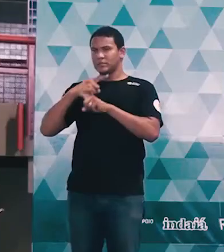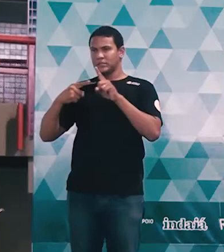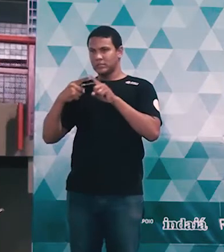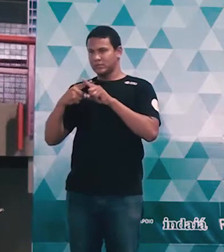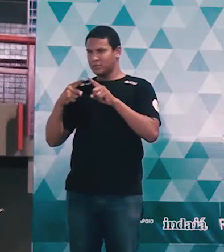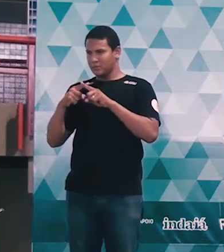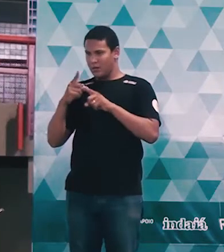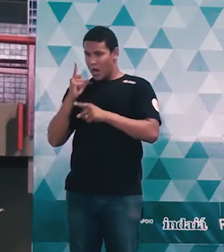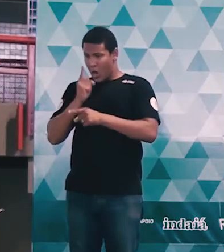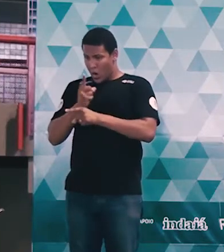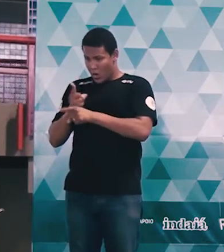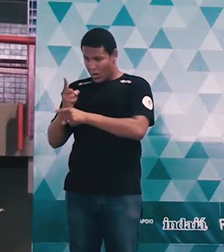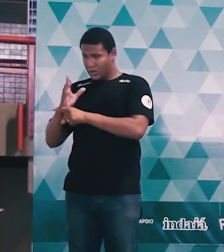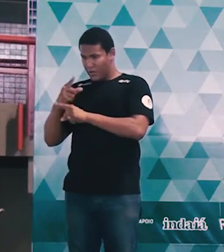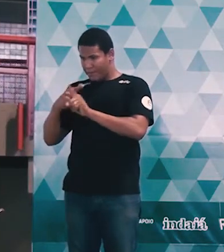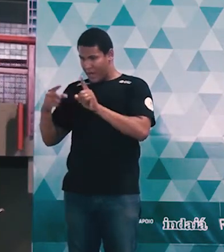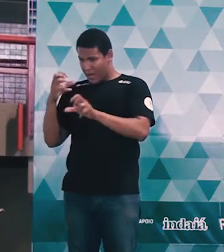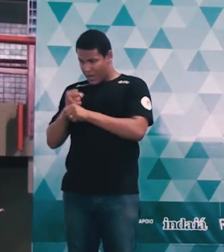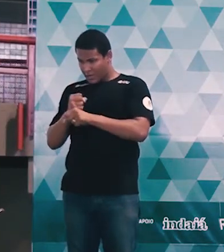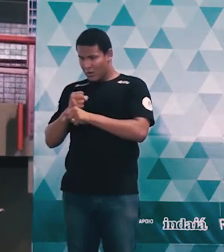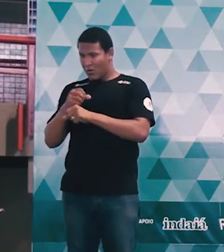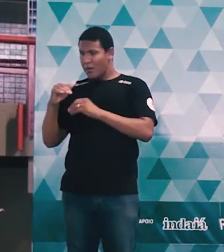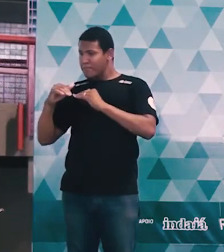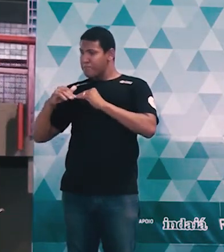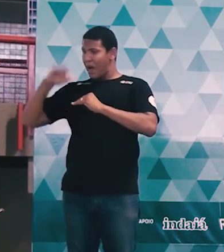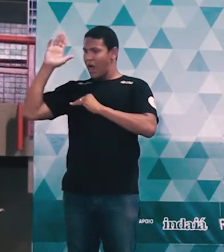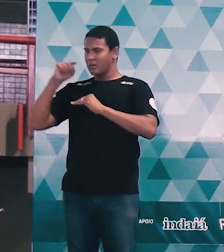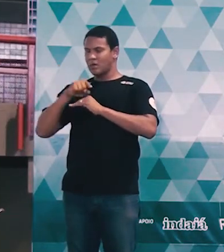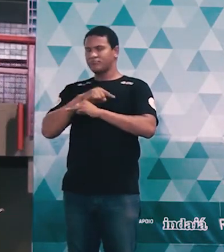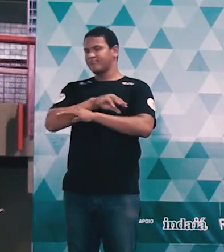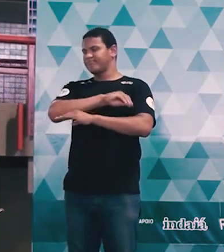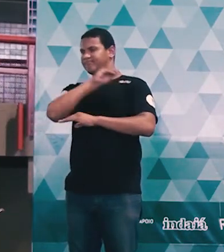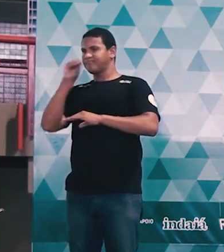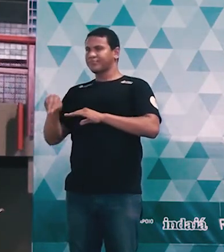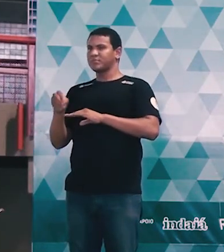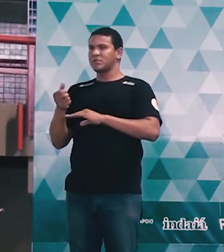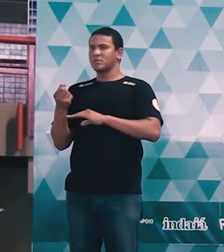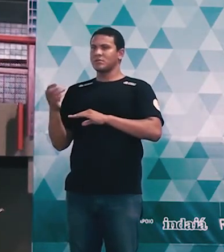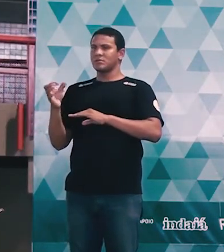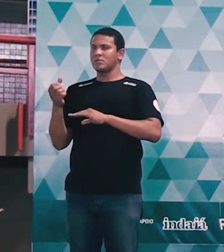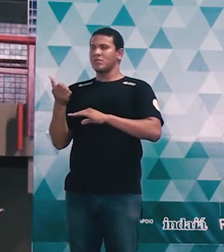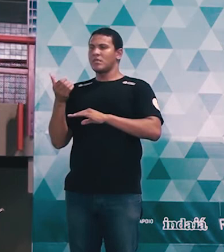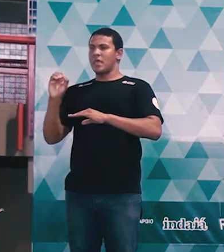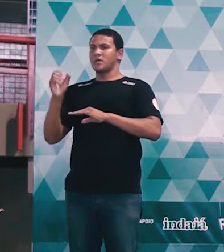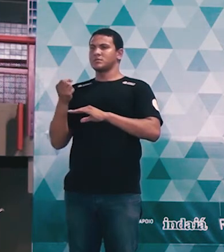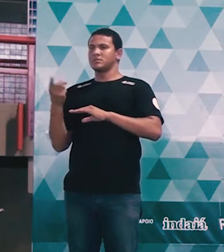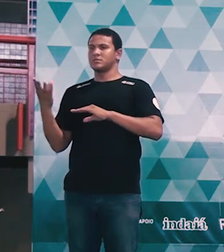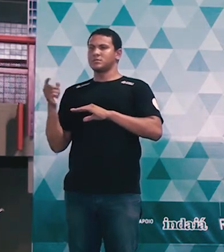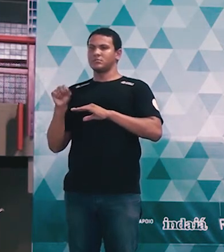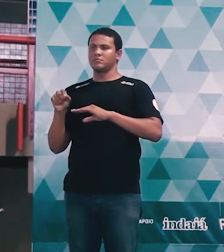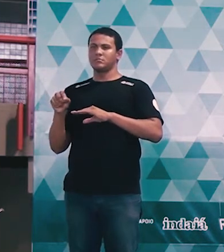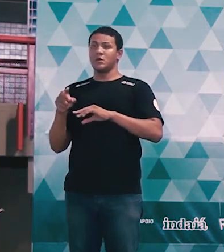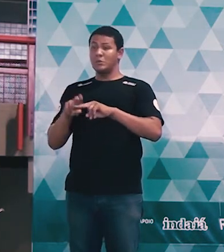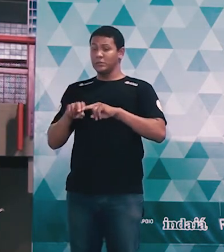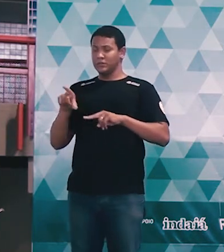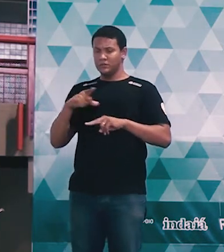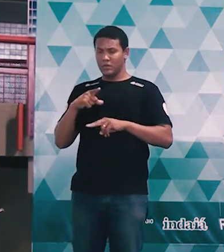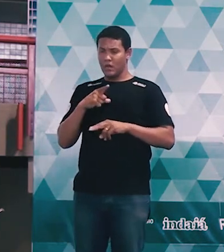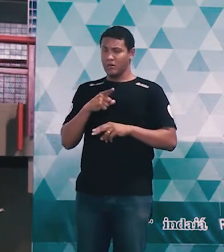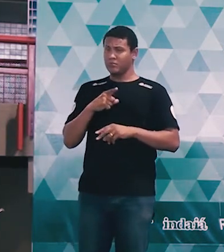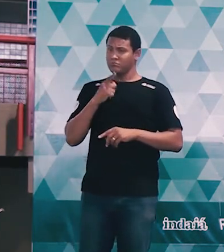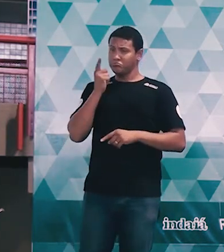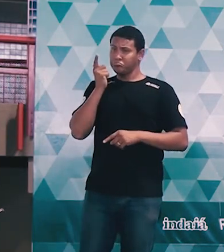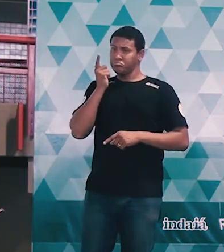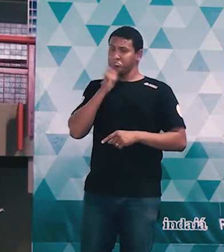confirmados. Então ele vai fazer o seguinte, você viu que você tem a quantidade de casos para cada região, e eu consigo fazer o cálculo